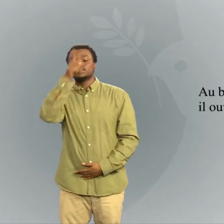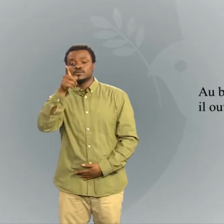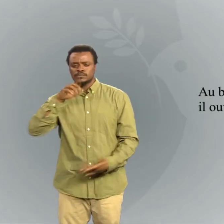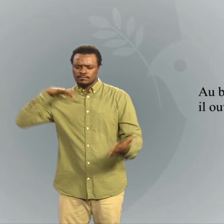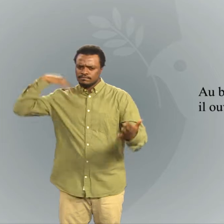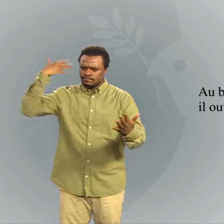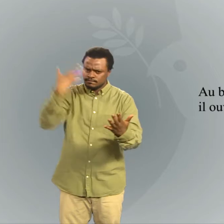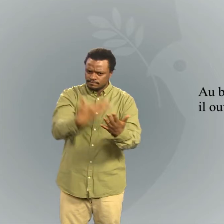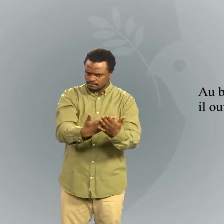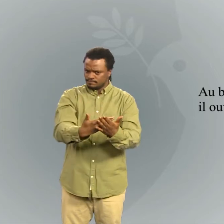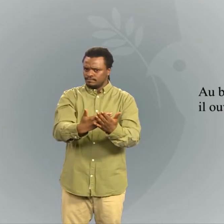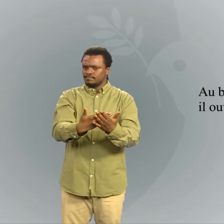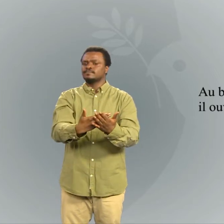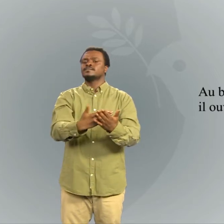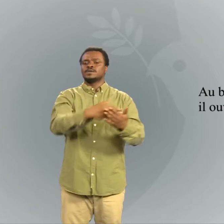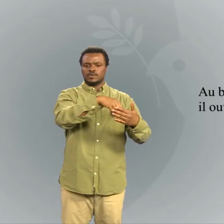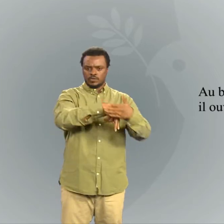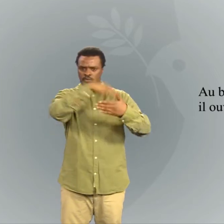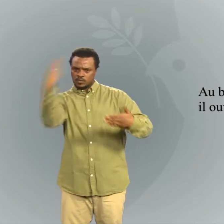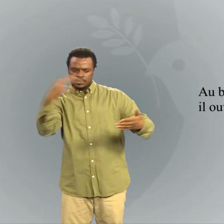Au bout de 40 jours, il ouvre la fenêtre.